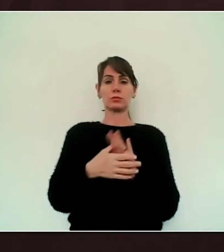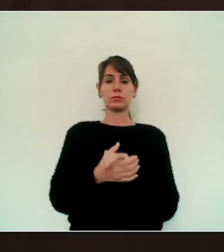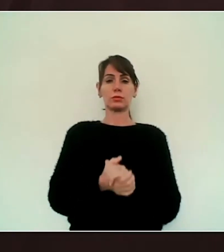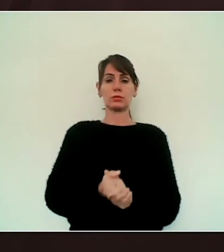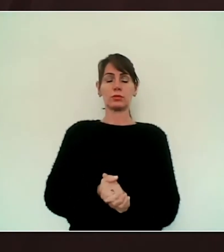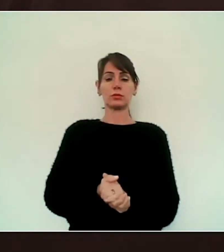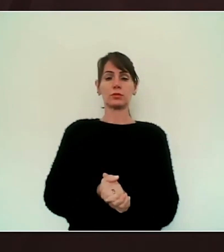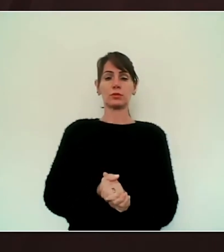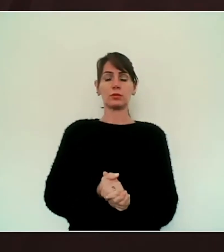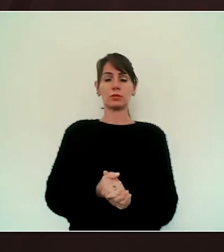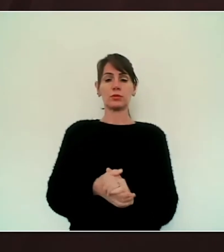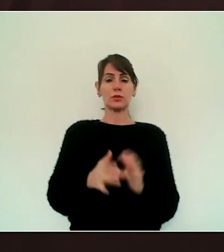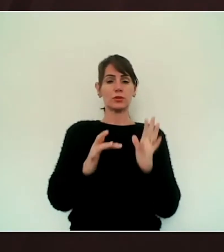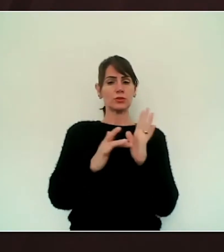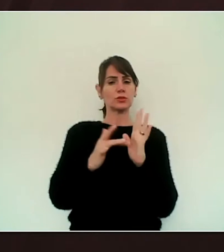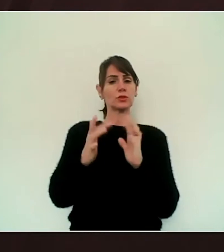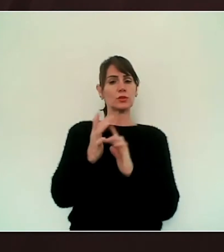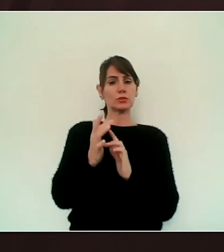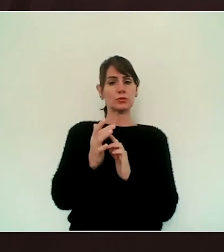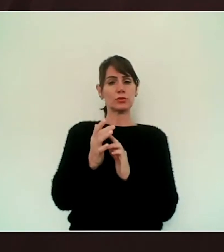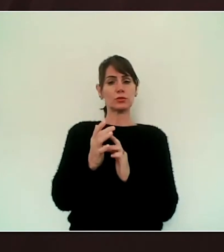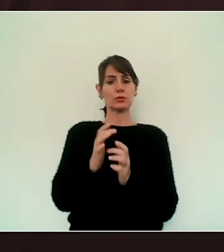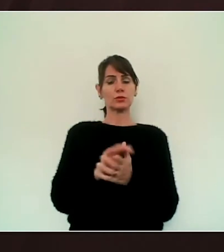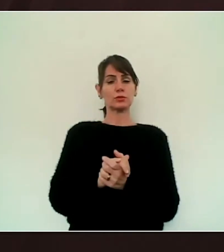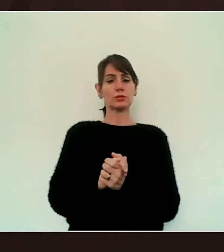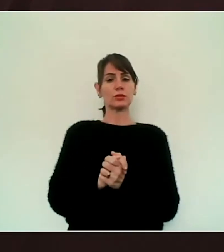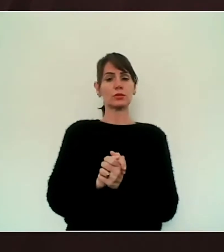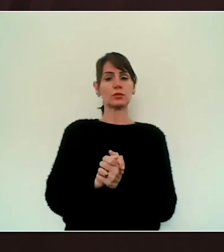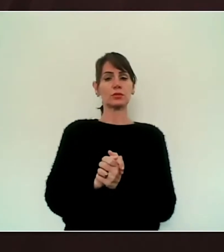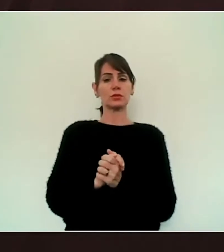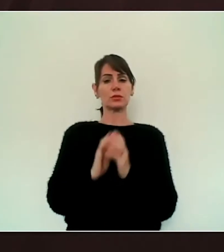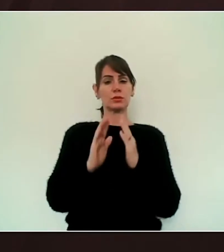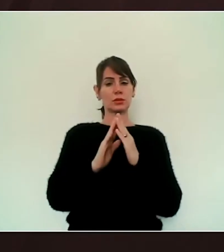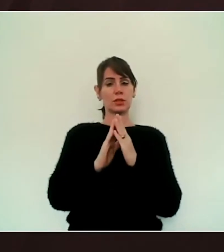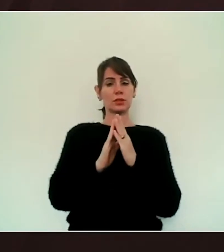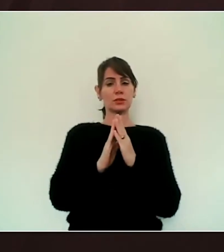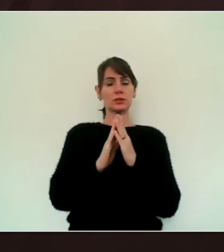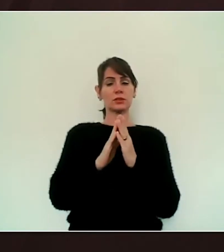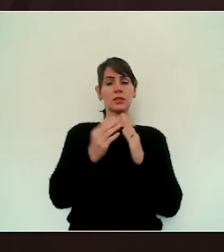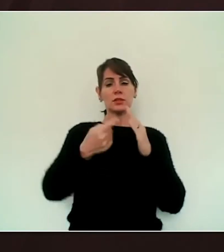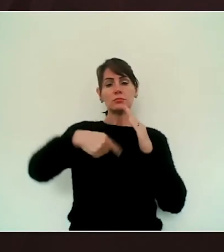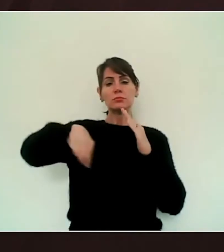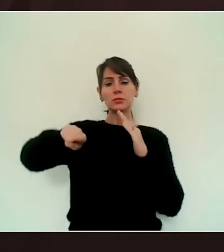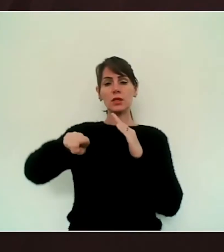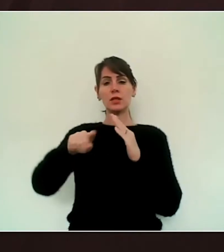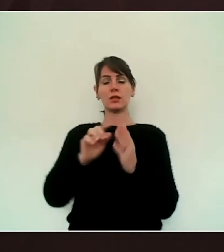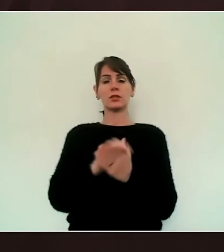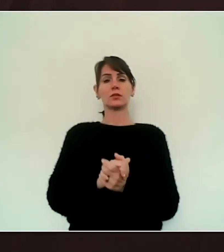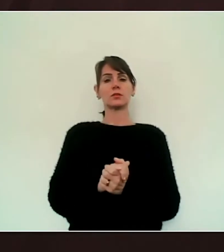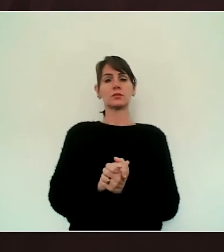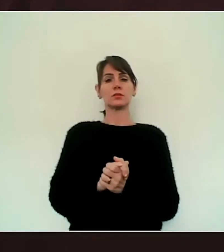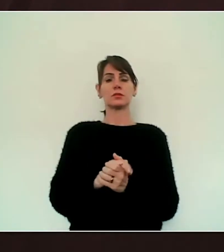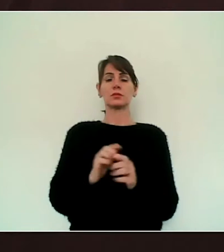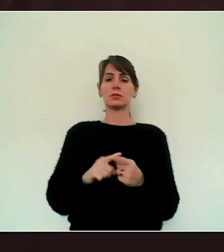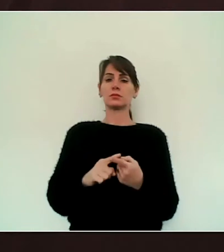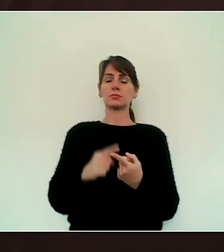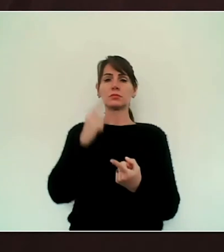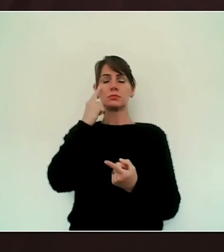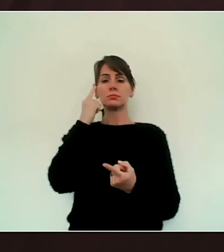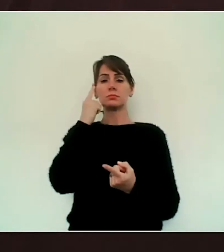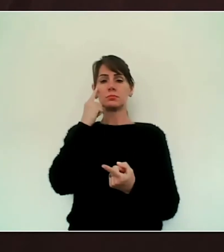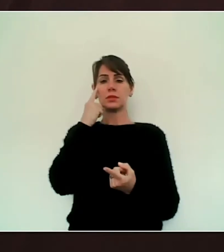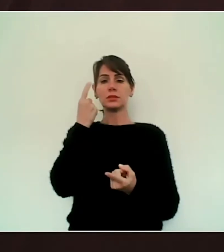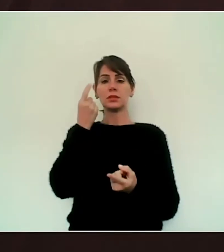saindo de casa pode significar, que Jesus então foi rejeitado pelos judeus, agora ele se